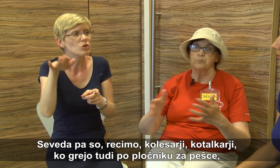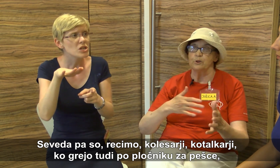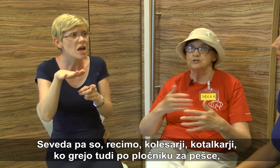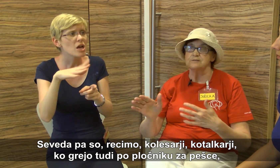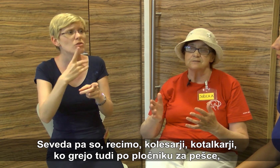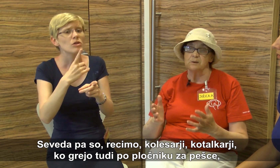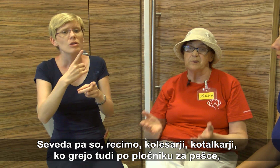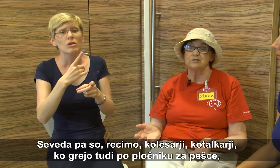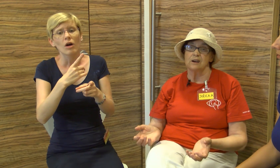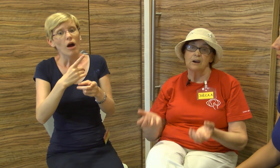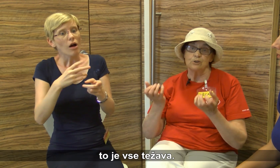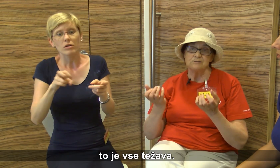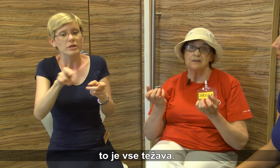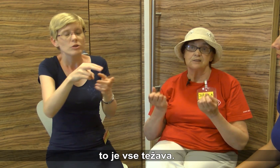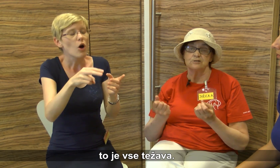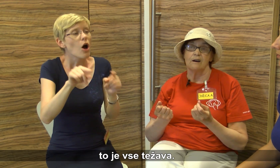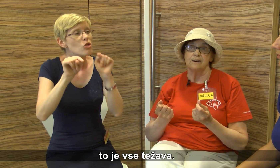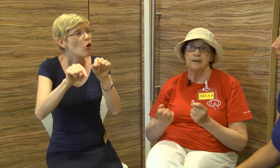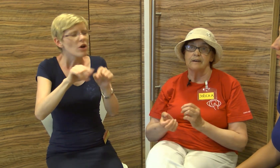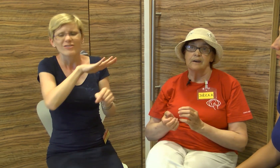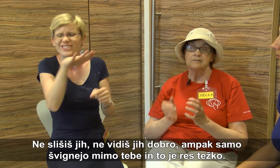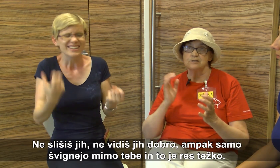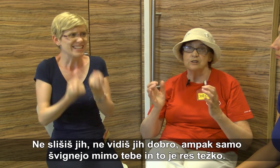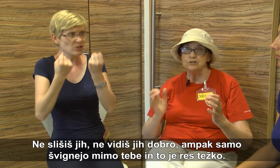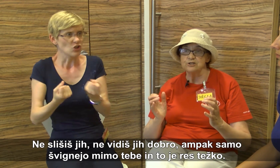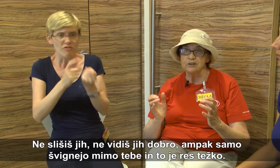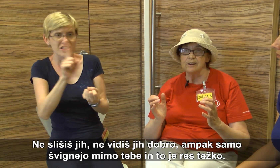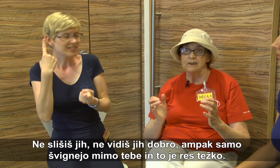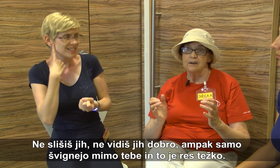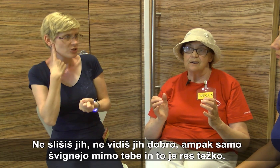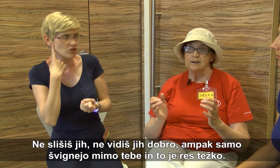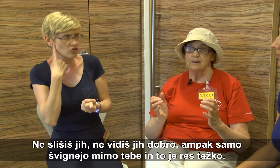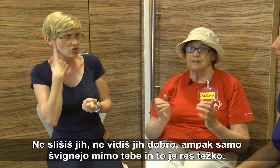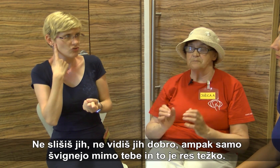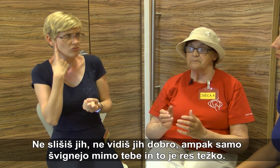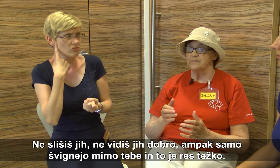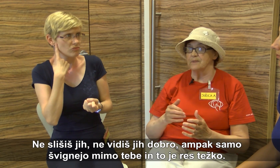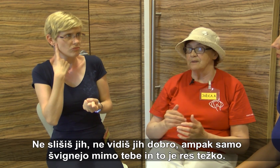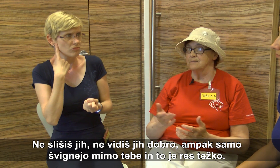tudi po pločnički za pešce, to je vse težava. Ne, ne slišiš jih,